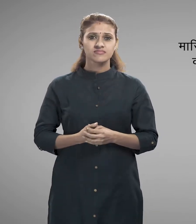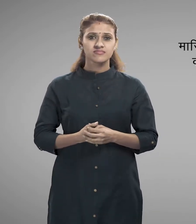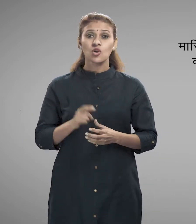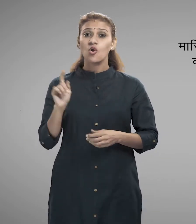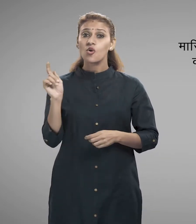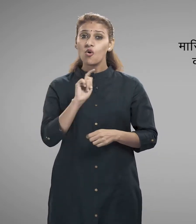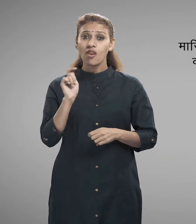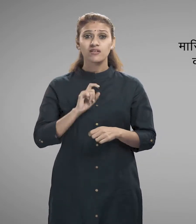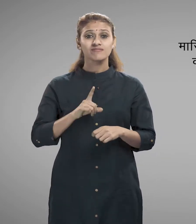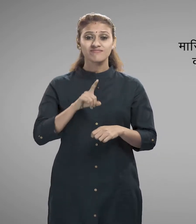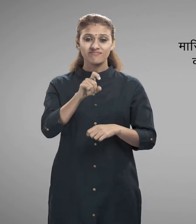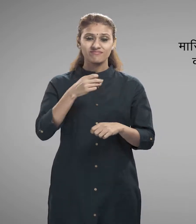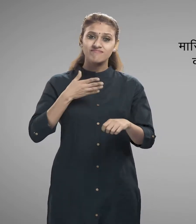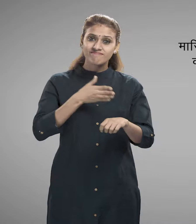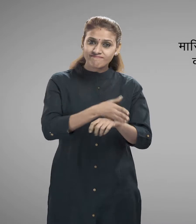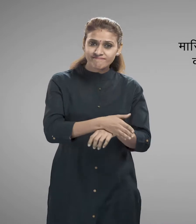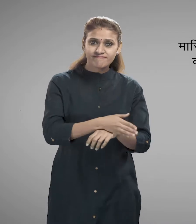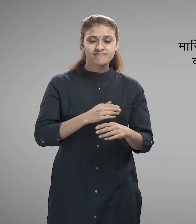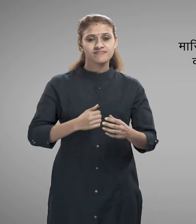मूत्र मार्ग में संक्रमण,